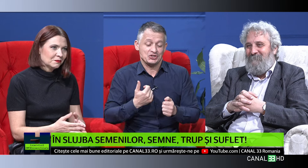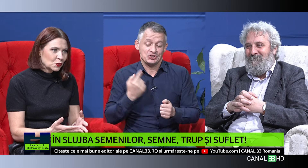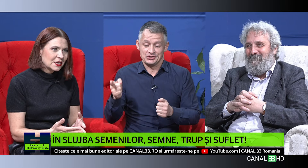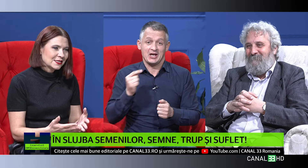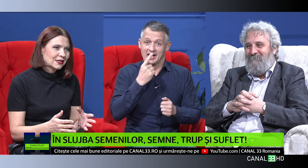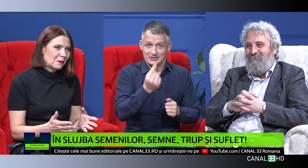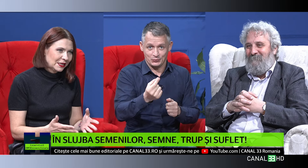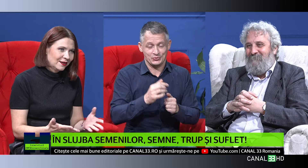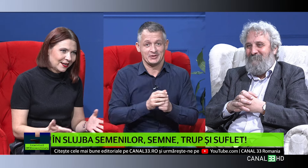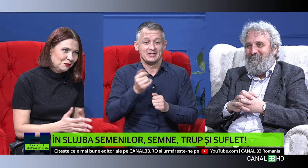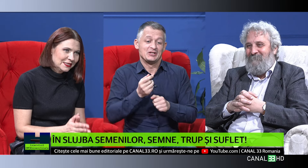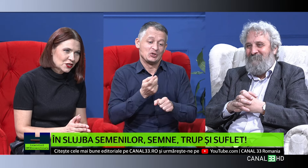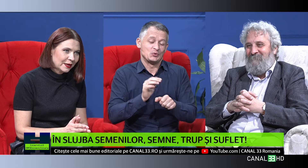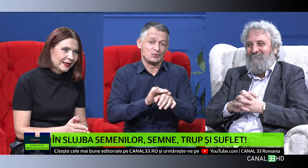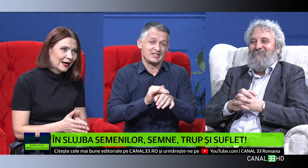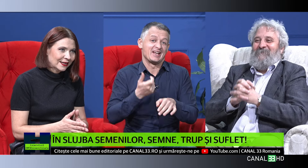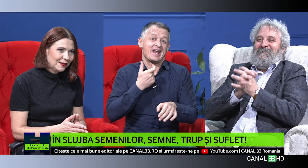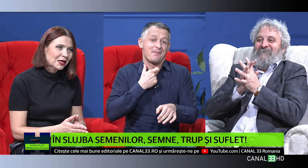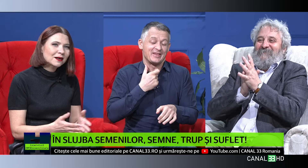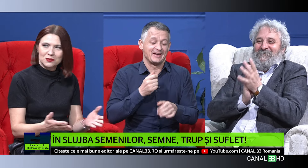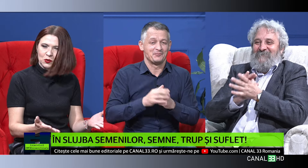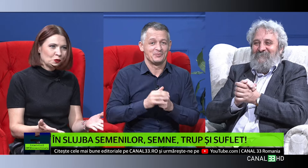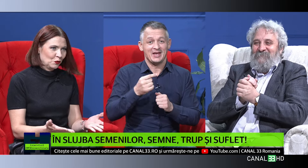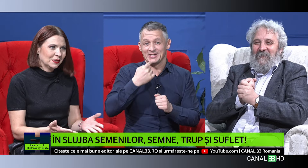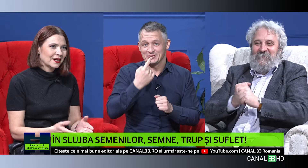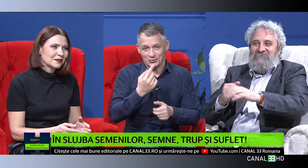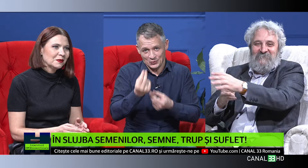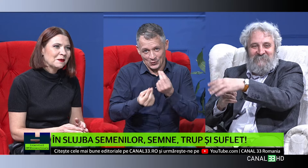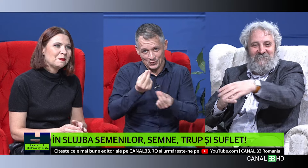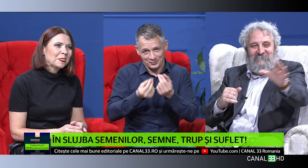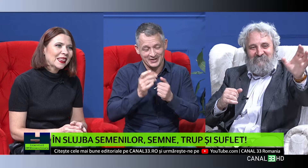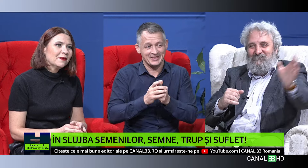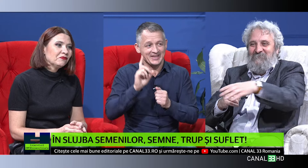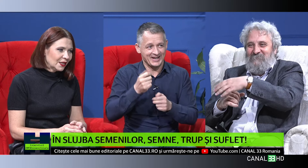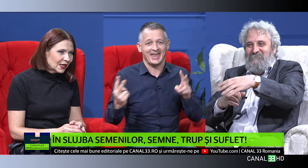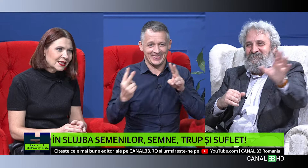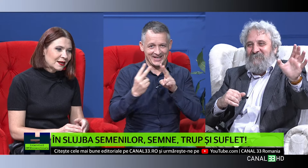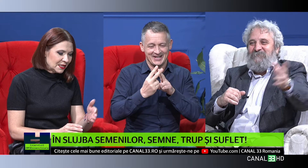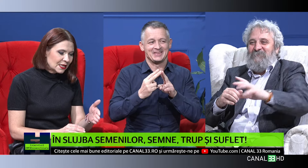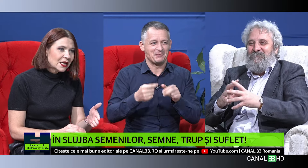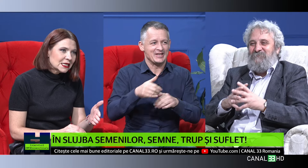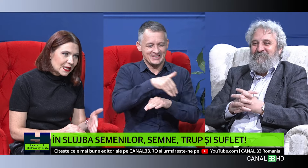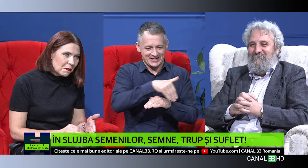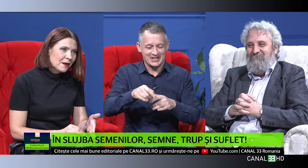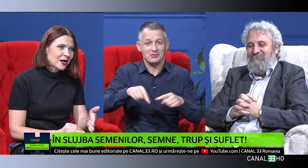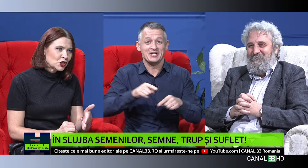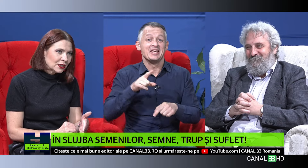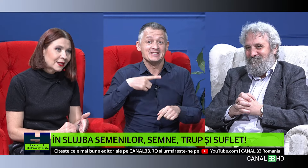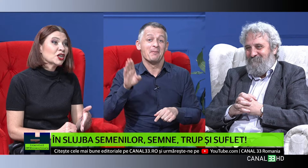îmi scuzați gramatica care nu este cea mai academică, am spus-o în glumă. Dar e întâlnită pe străzile noastre? Da, este mama și tata